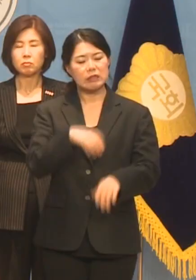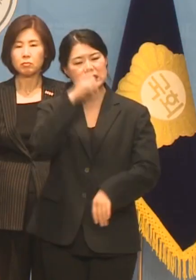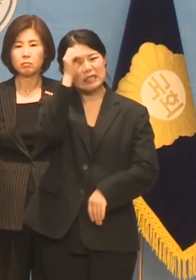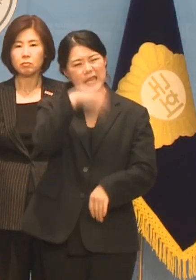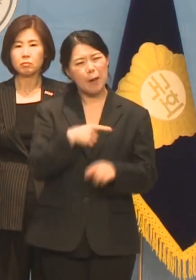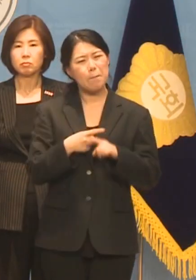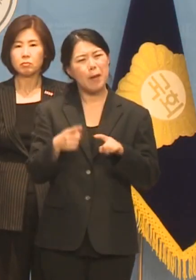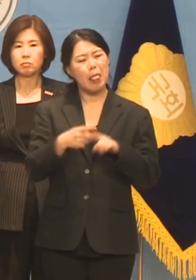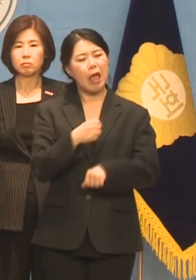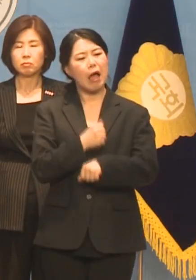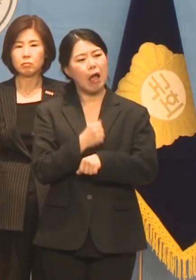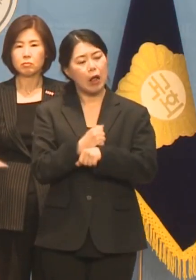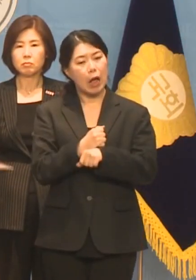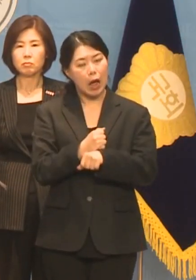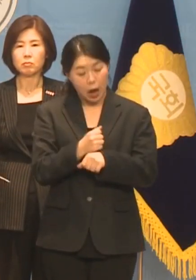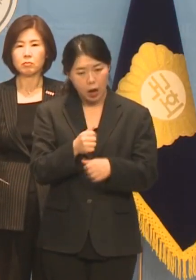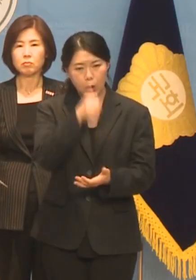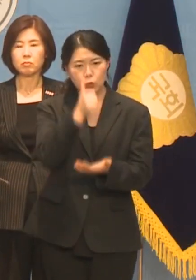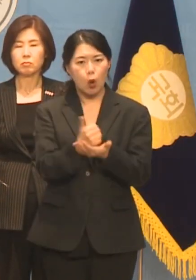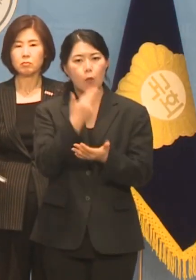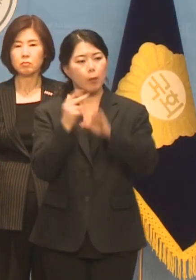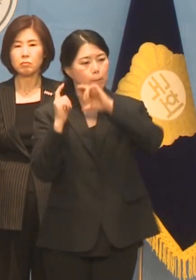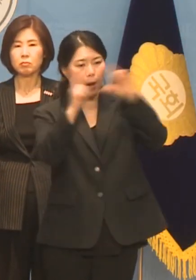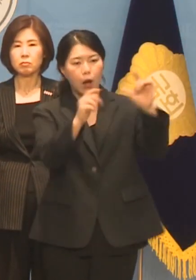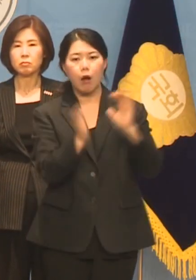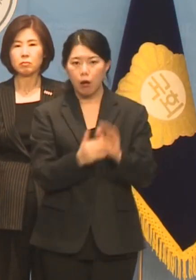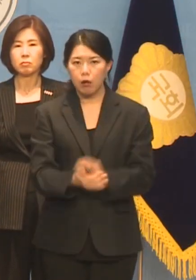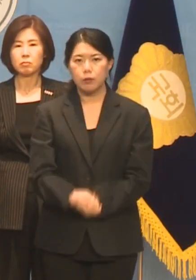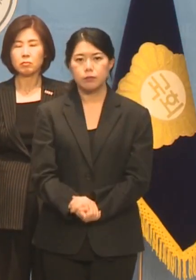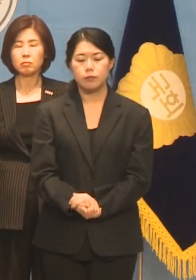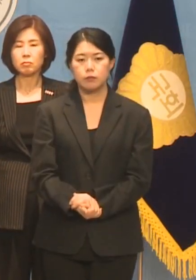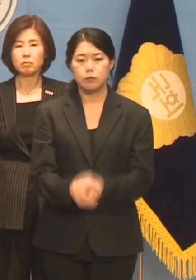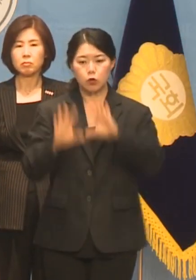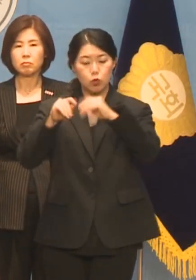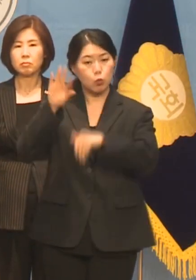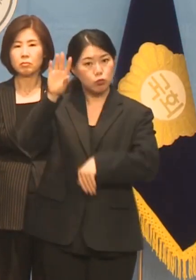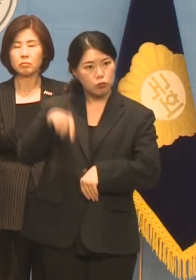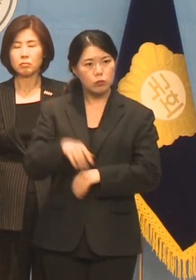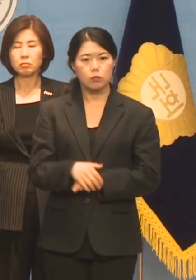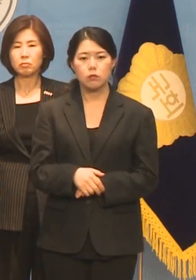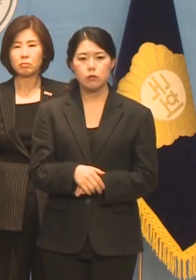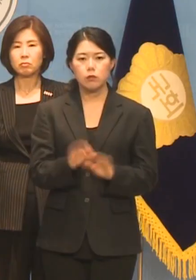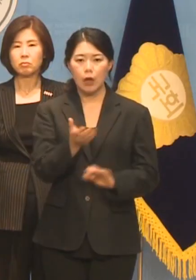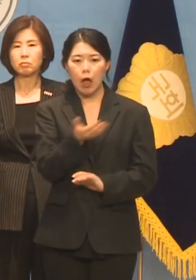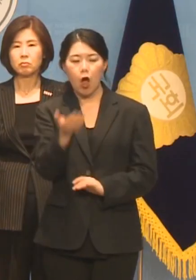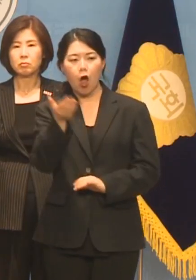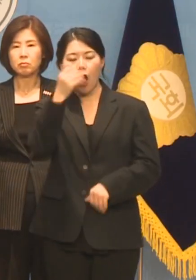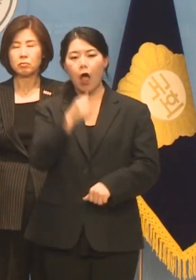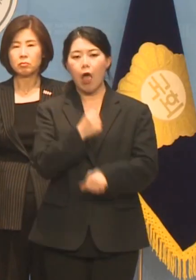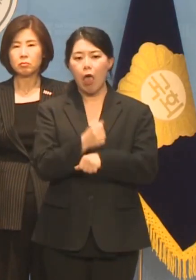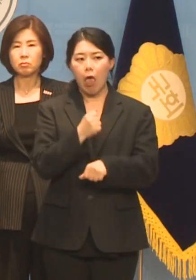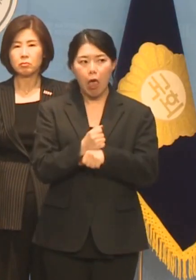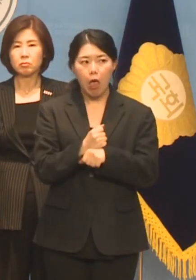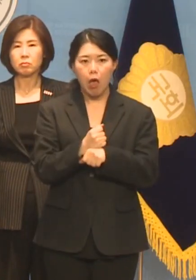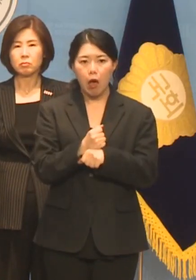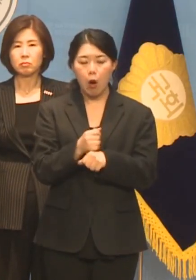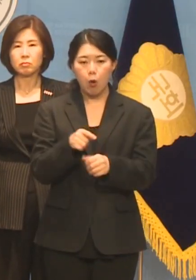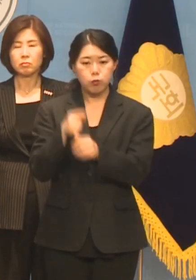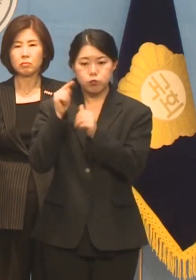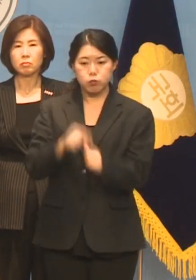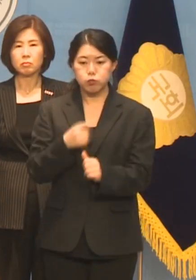불과한 것이라며 무죄를 선고했습니다. 국토부가 종상향 지시 요구를 한 바 없었던